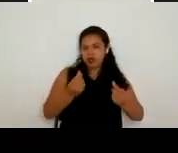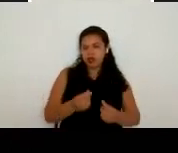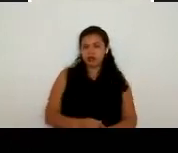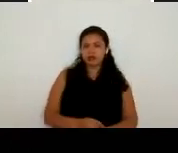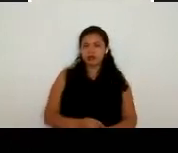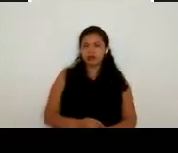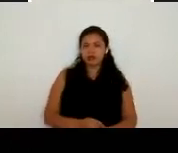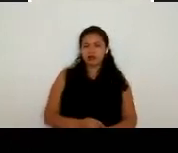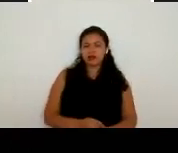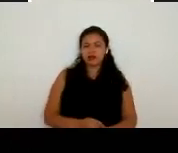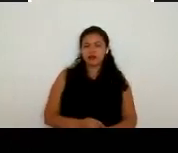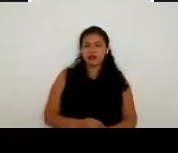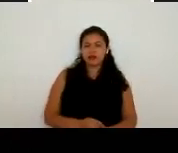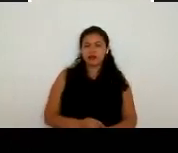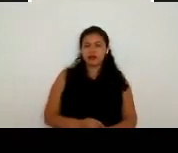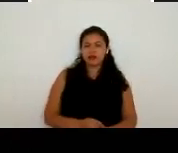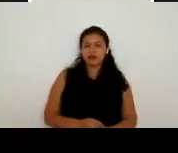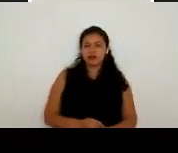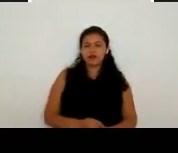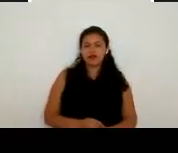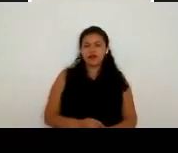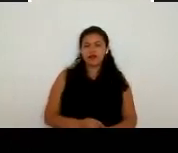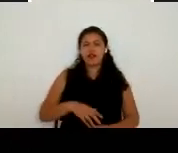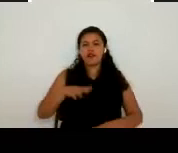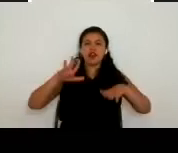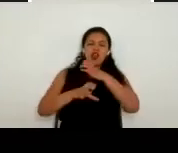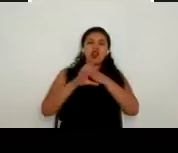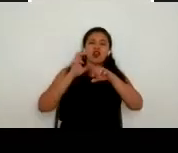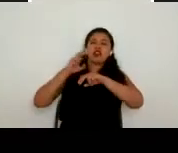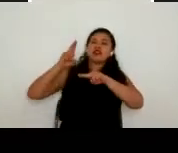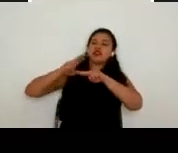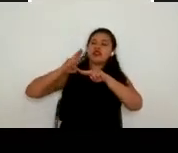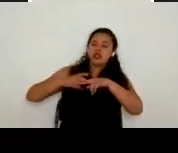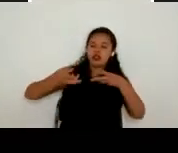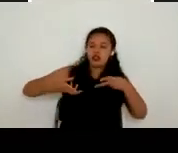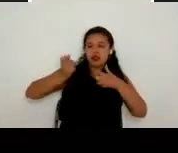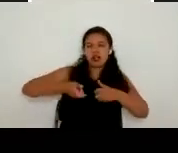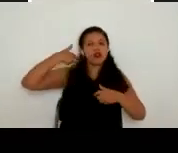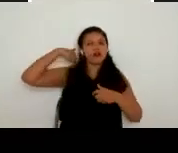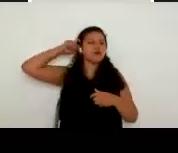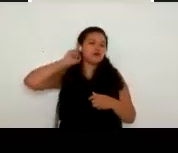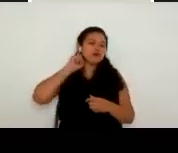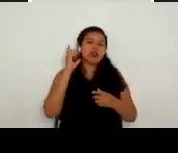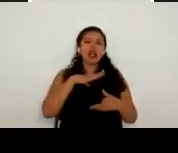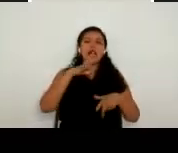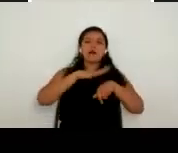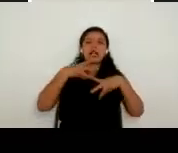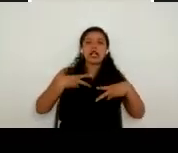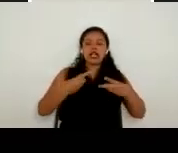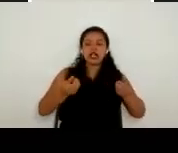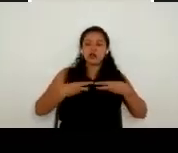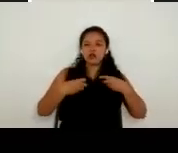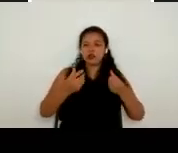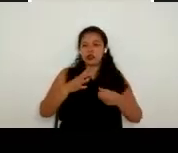en el implementos verdad a veces una silla de ruedas o no tener auditivo etcétera implican más gastos en